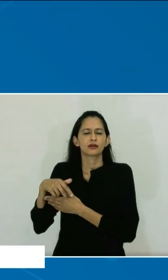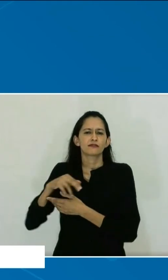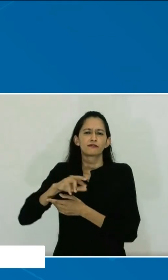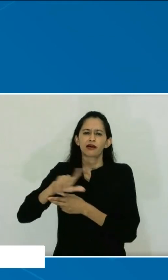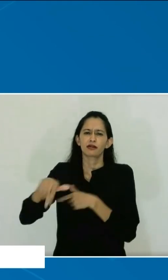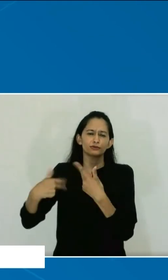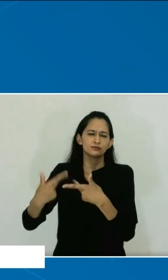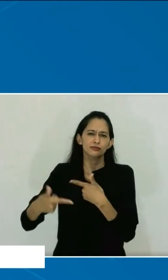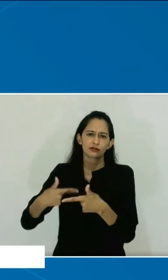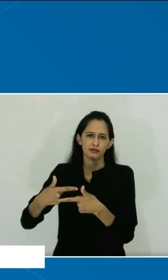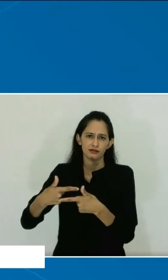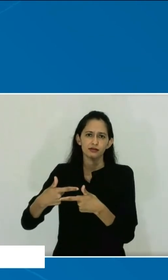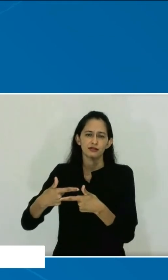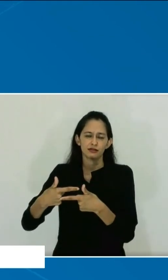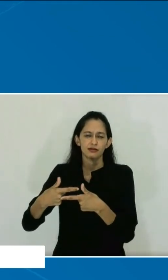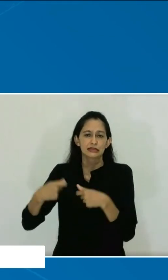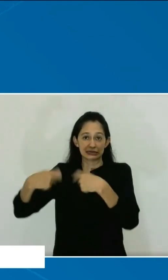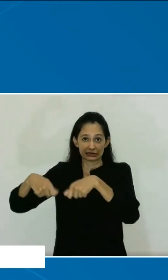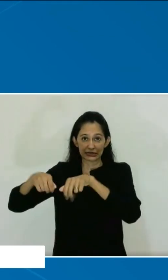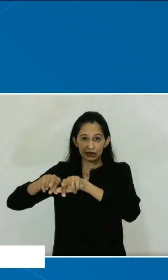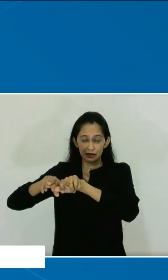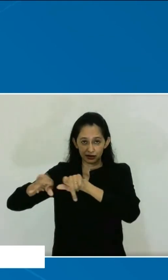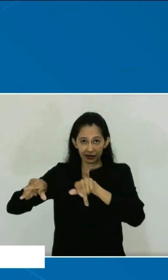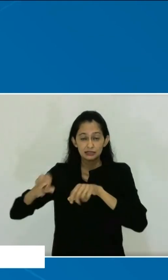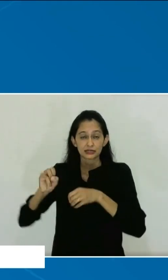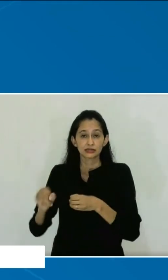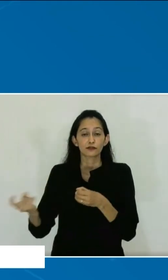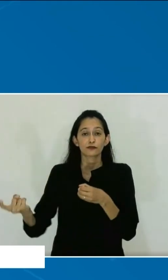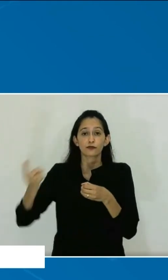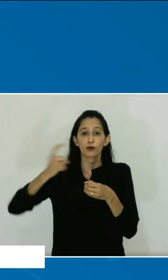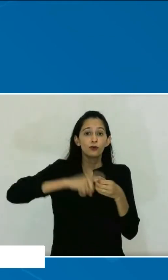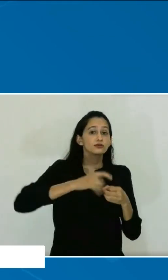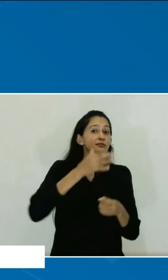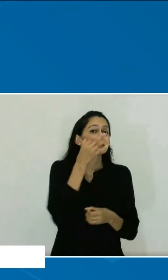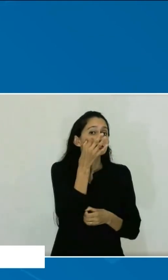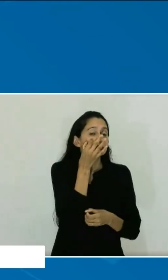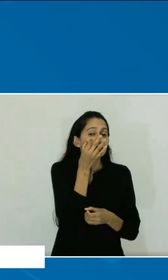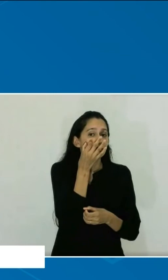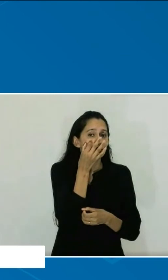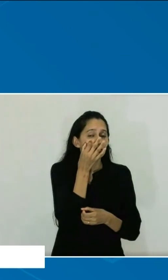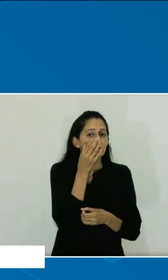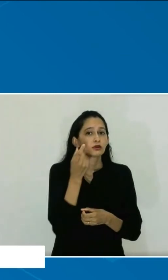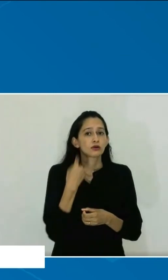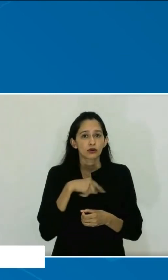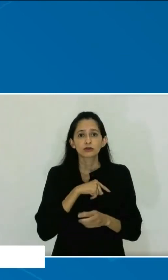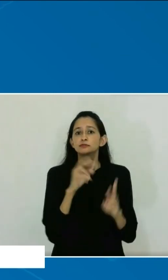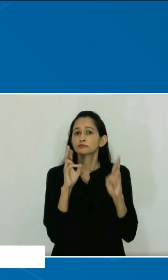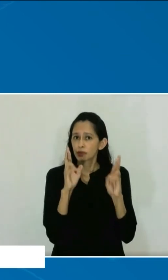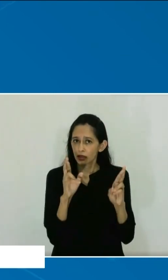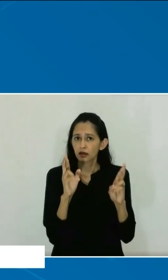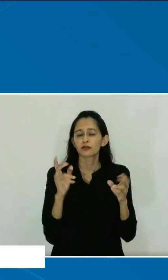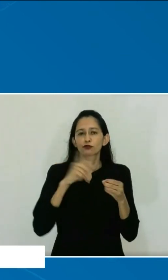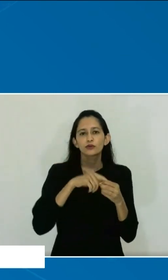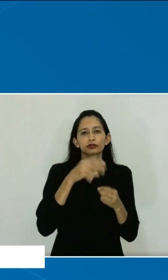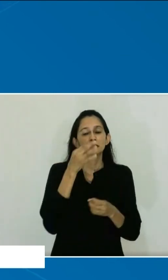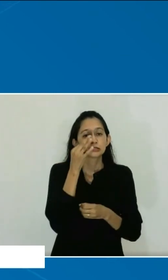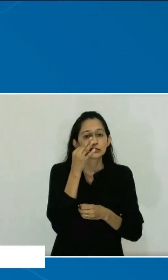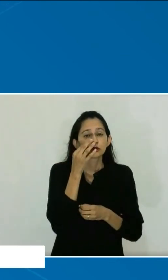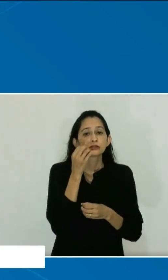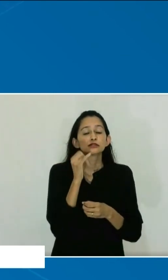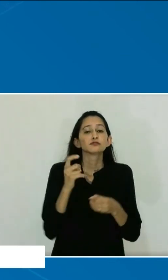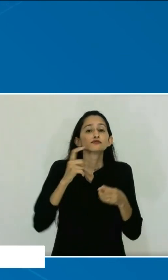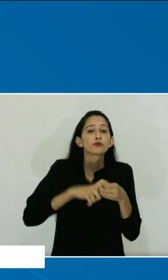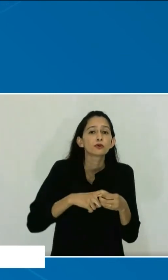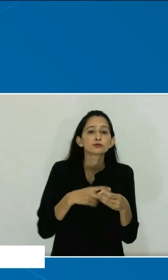gerais, num possível retorno à presencialidade, que é o que nós todos desejamos. Né? Uhum. Então,